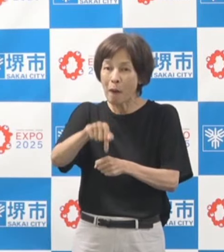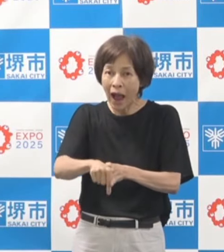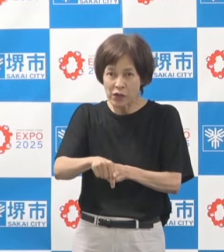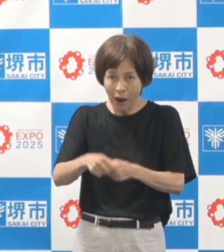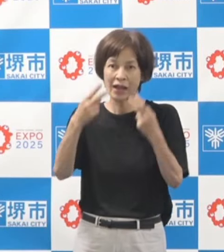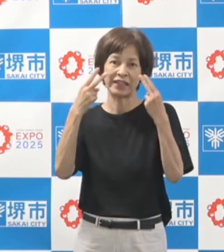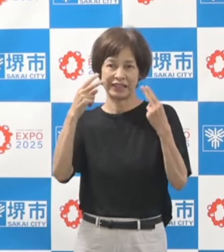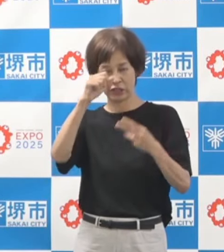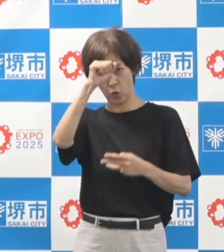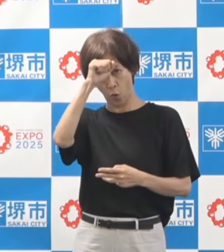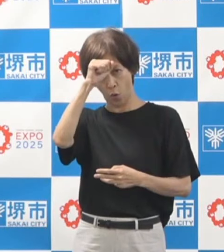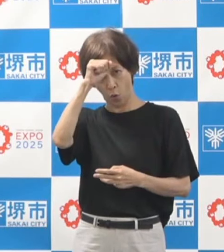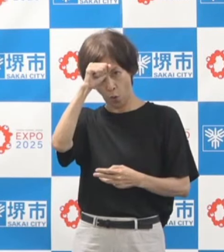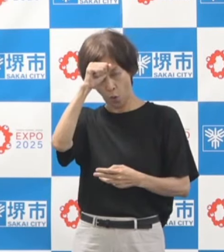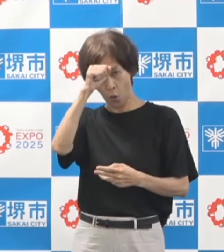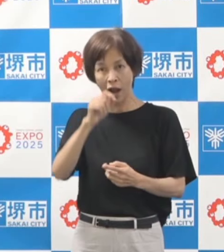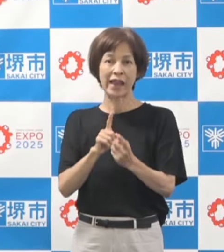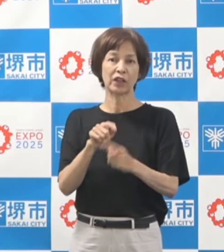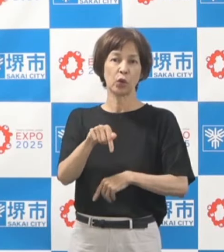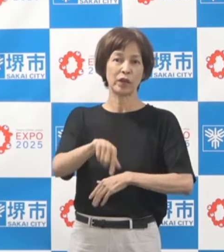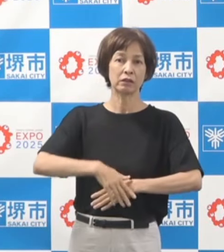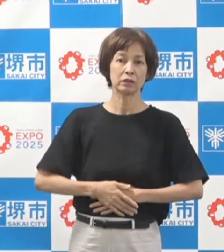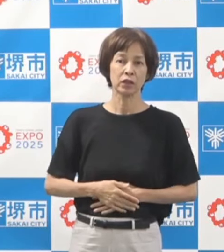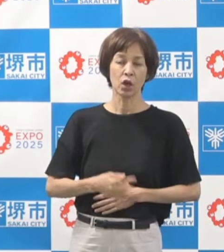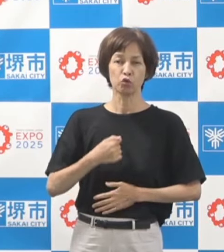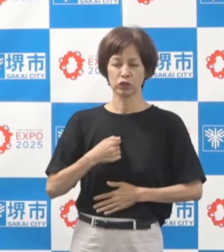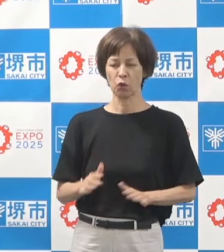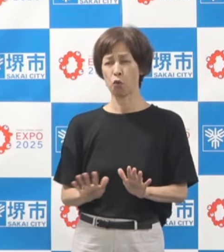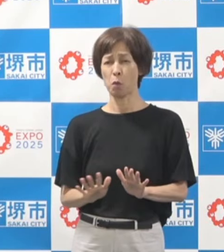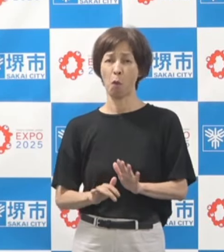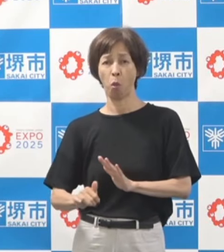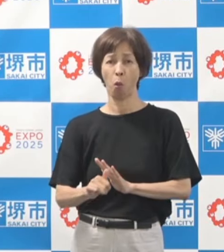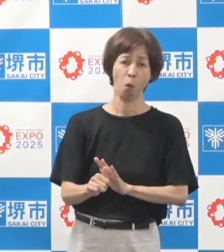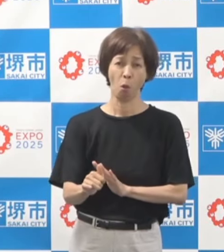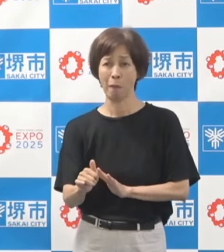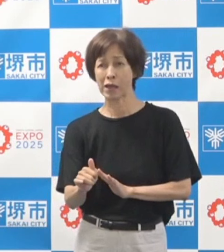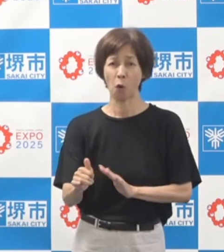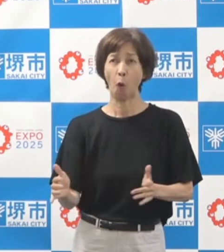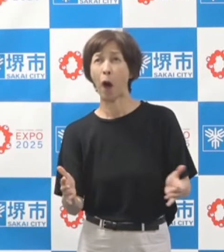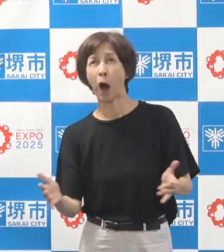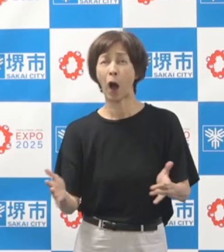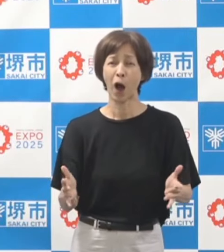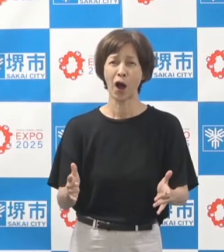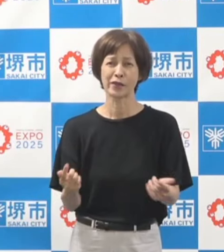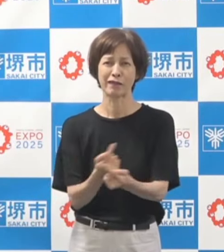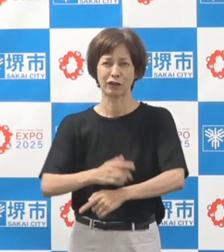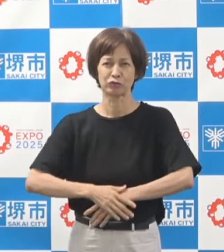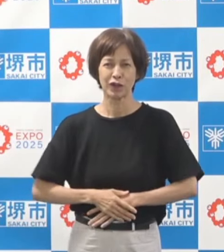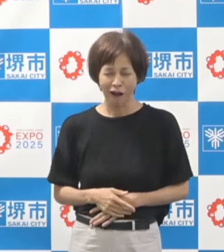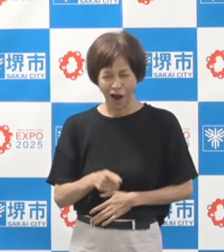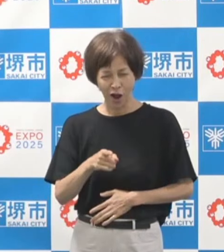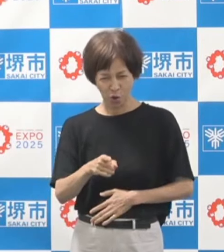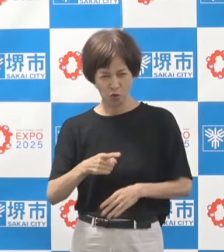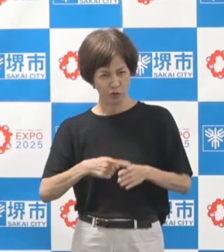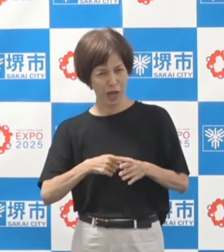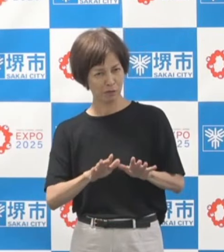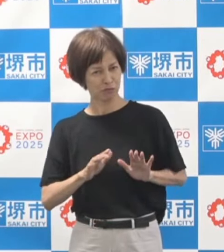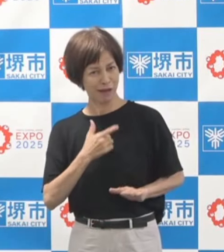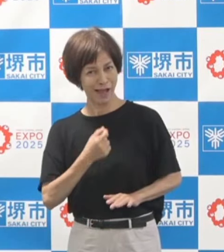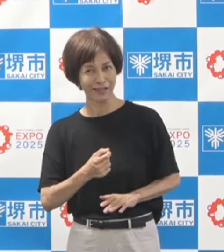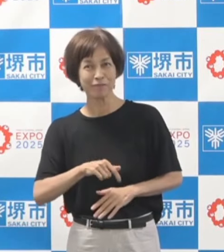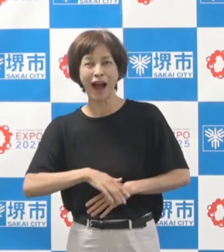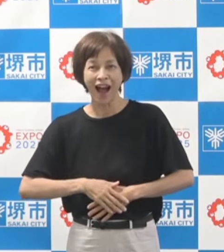。 うちの子供はよく迷子になるんで、こういうサービスありがたいって思ってる親御さんがその民間